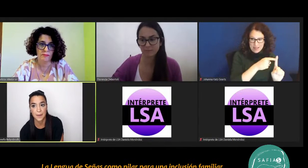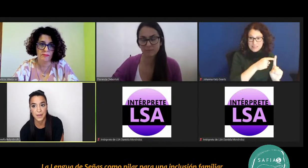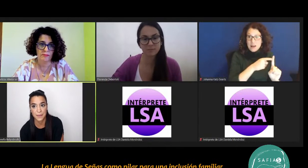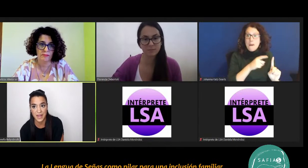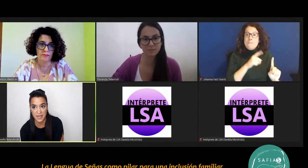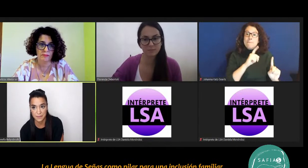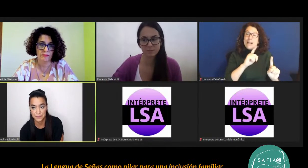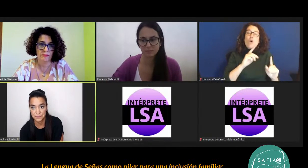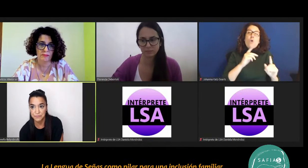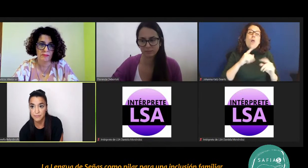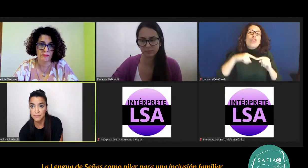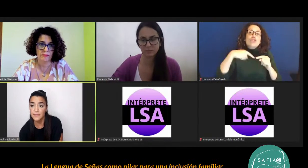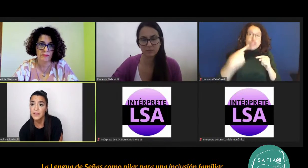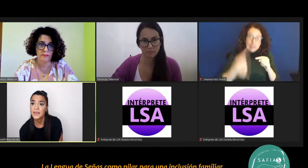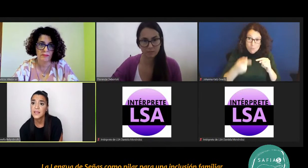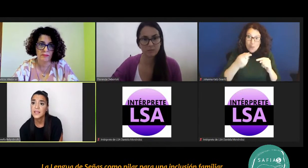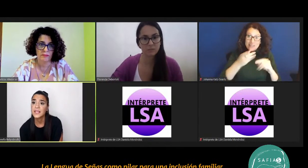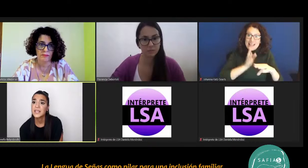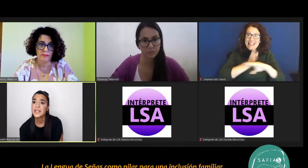dice en la primaria.